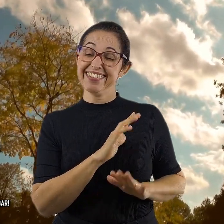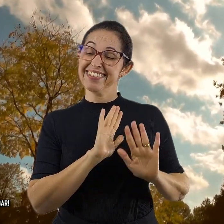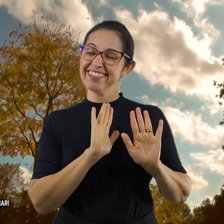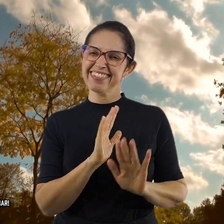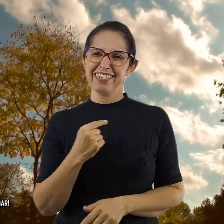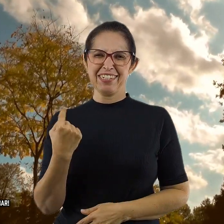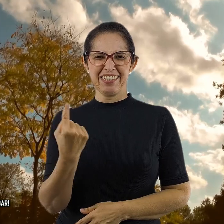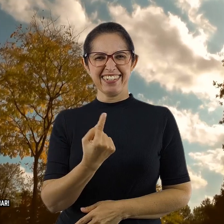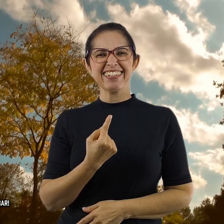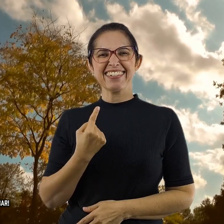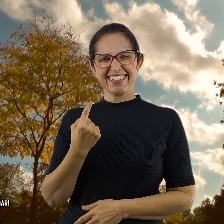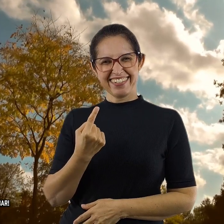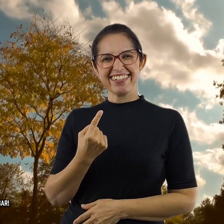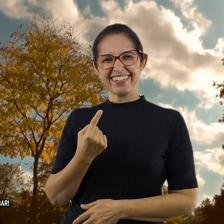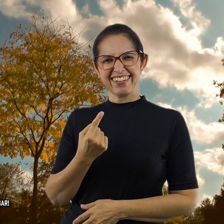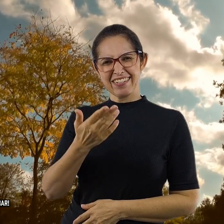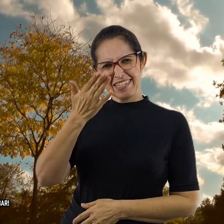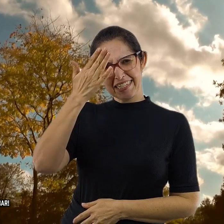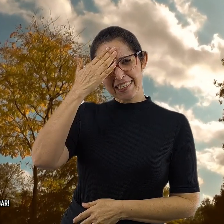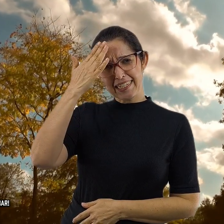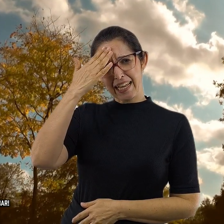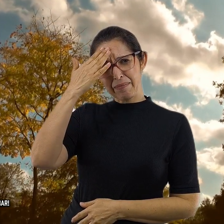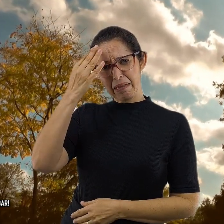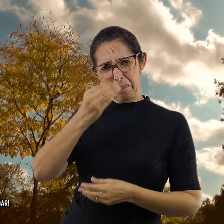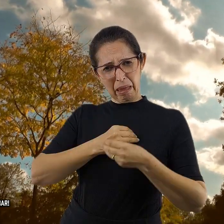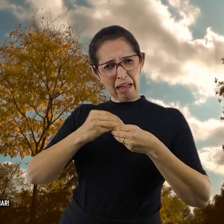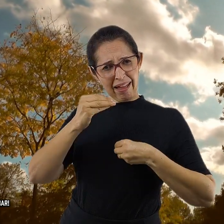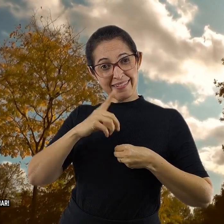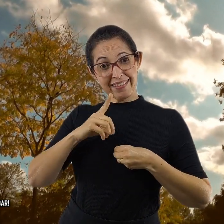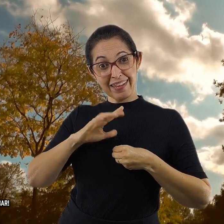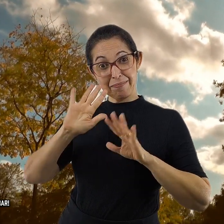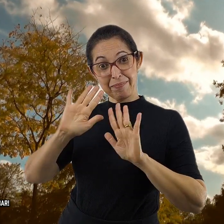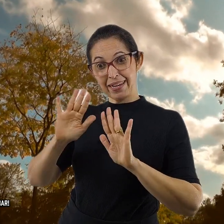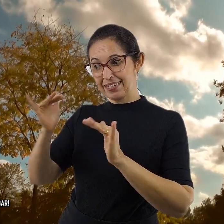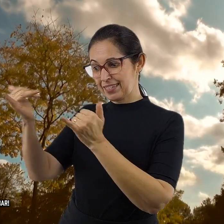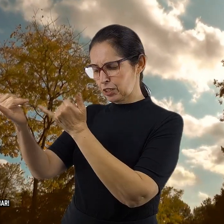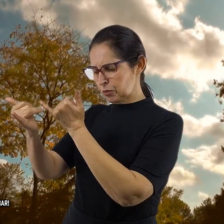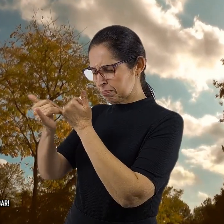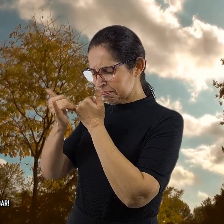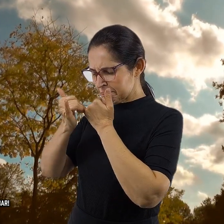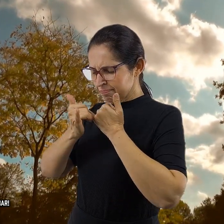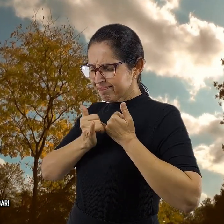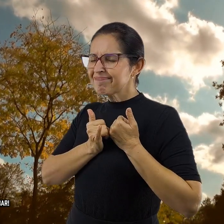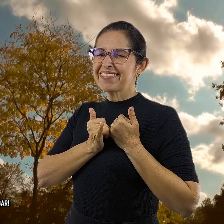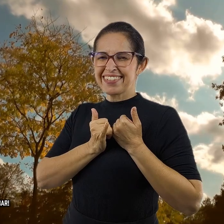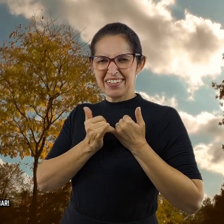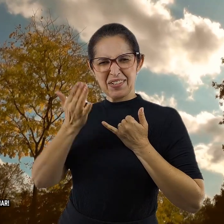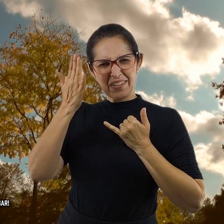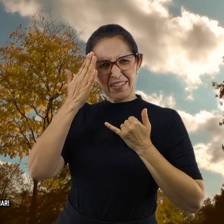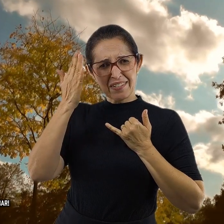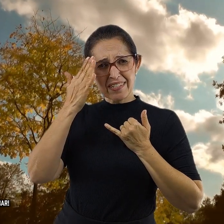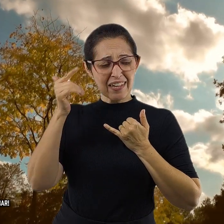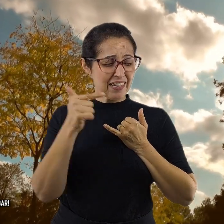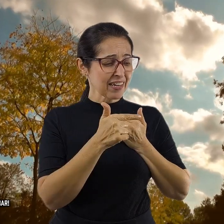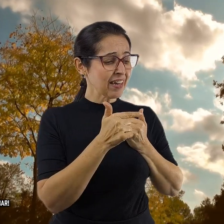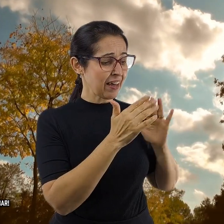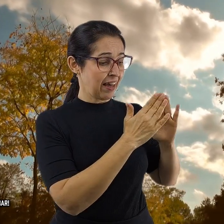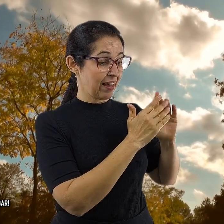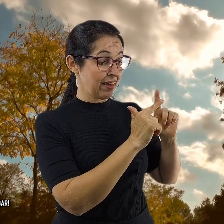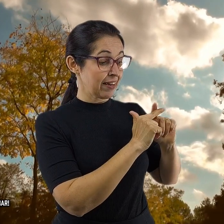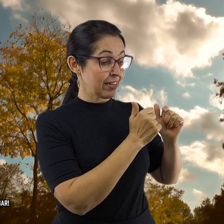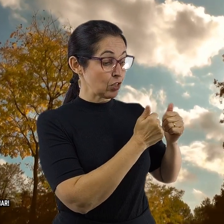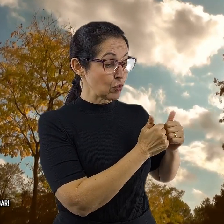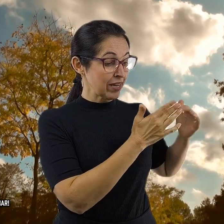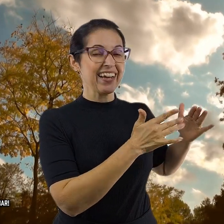mas é o amor de quem foi perdoado. A igreja primitiva, ela recebeu o batismo com o Espírito Santo, ela se apaixonou